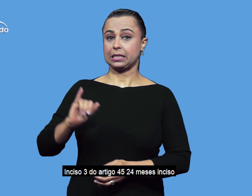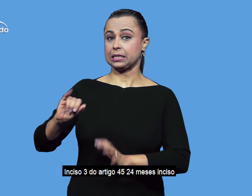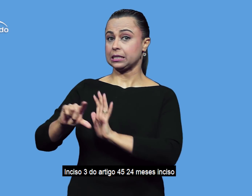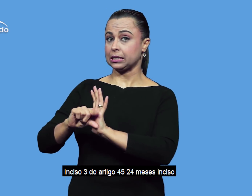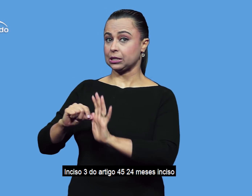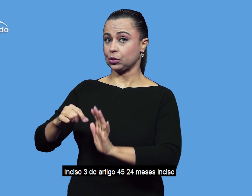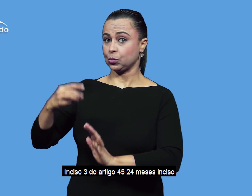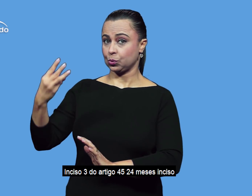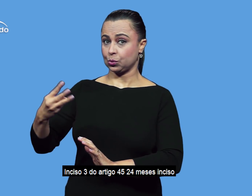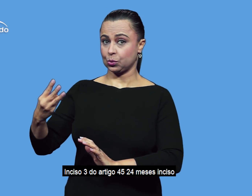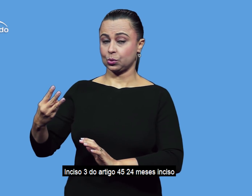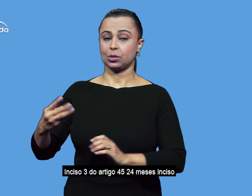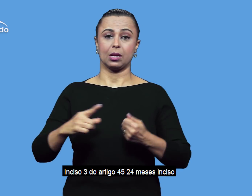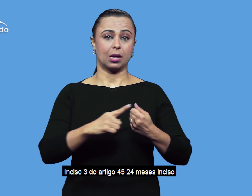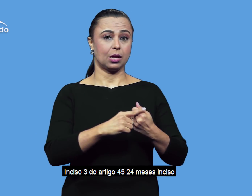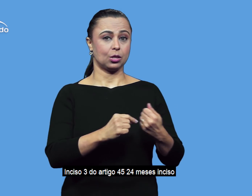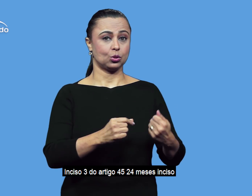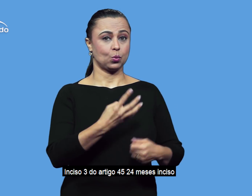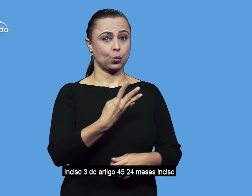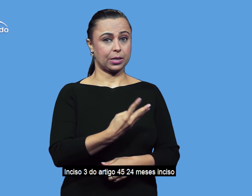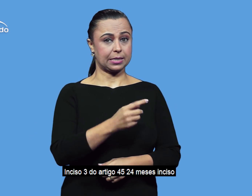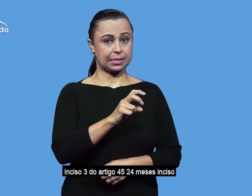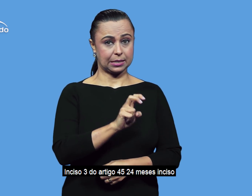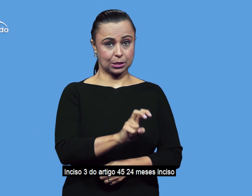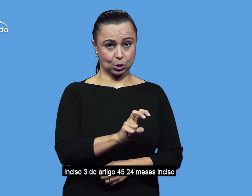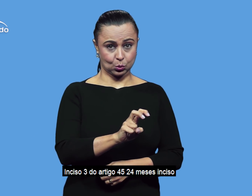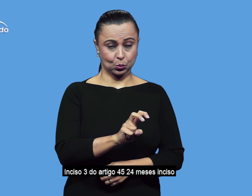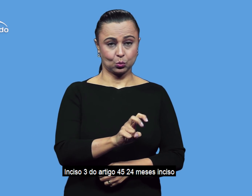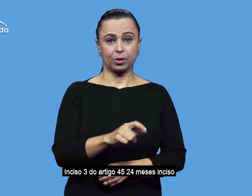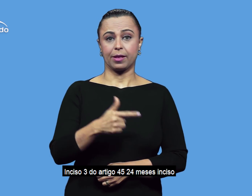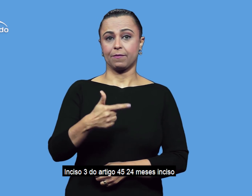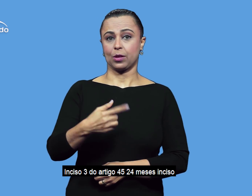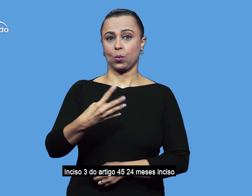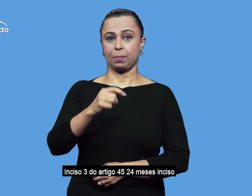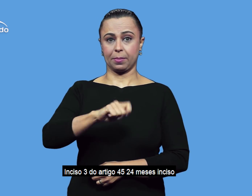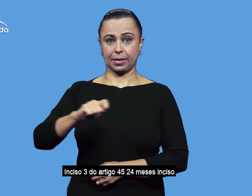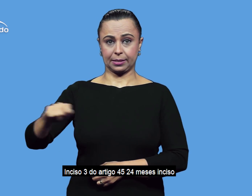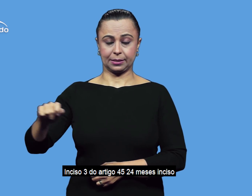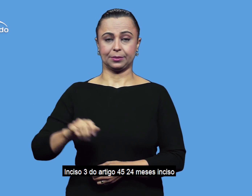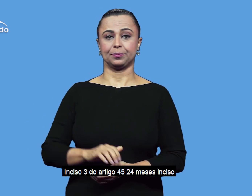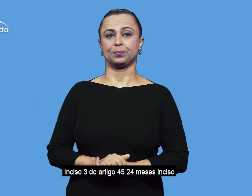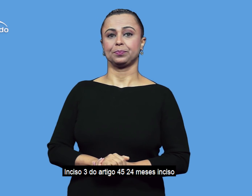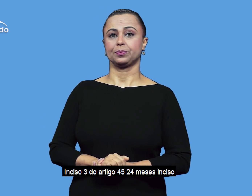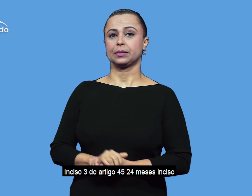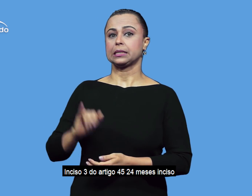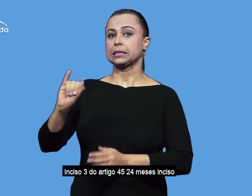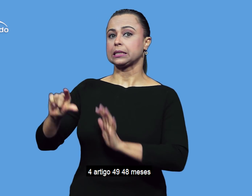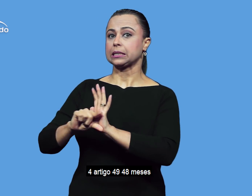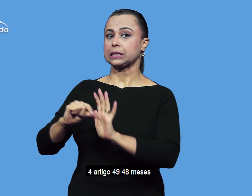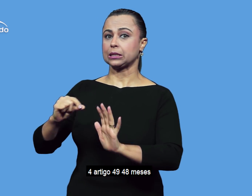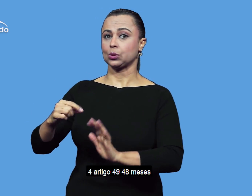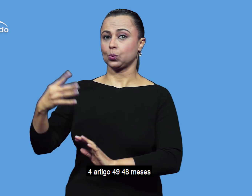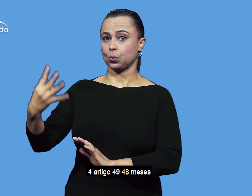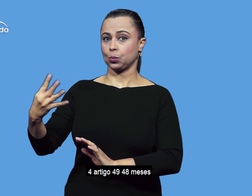3 do artigo 45 24 meses inciso 4 artigo